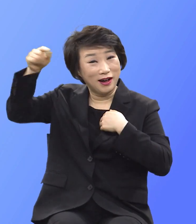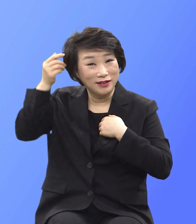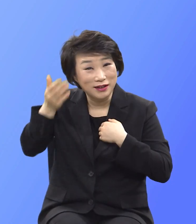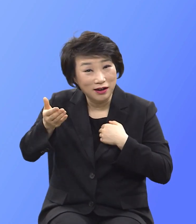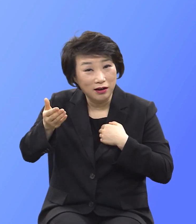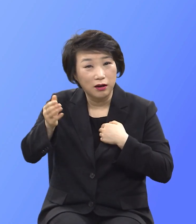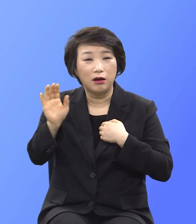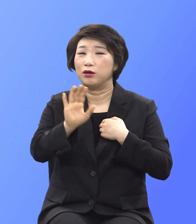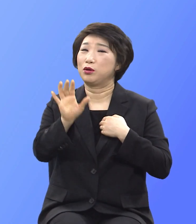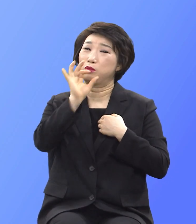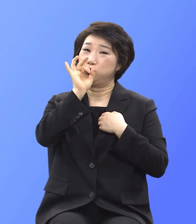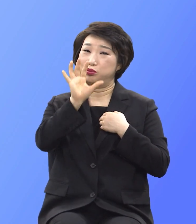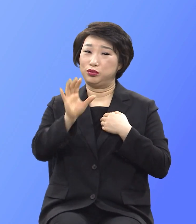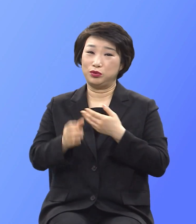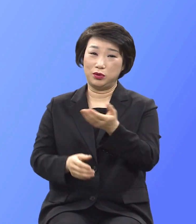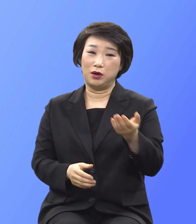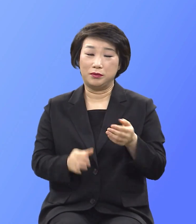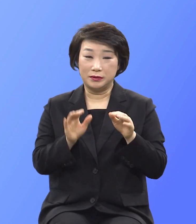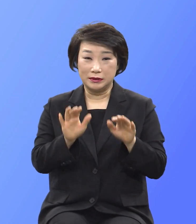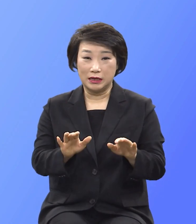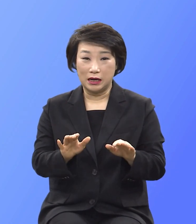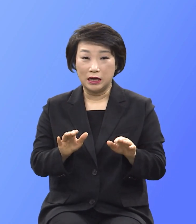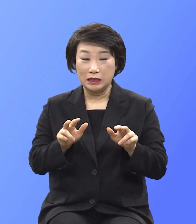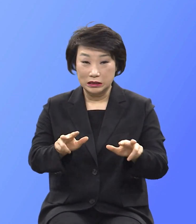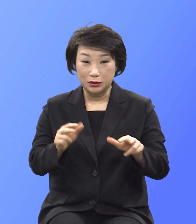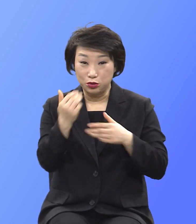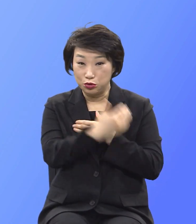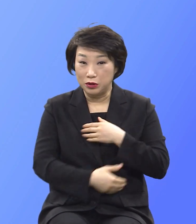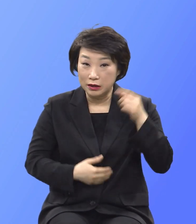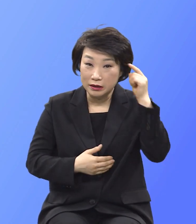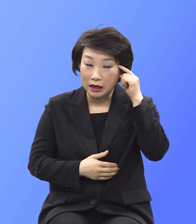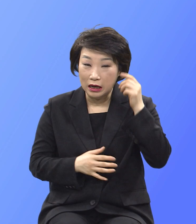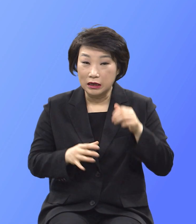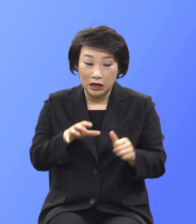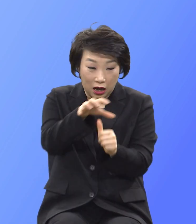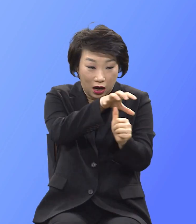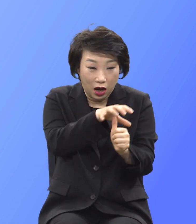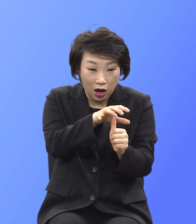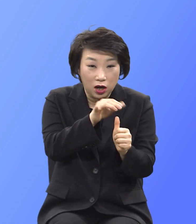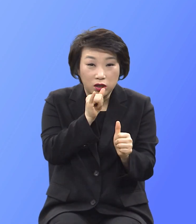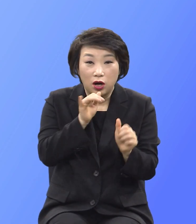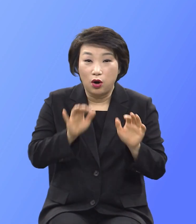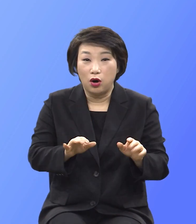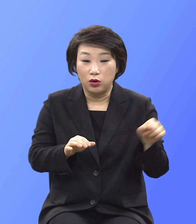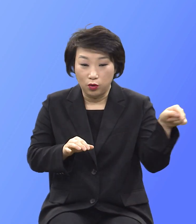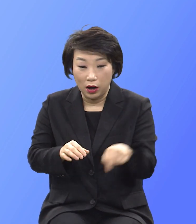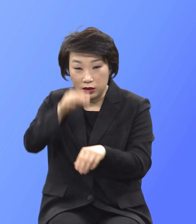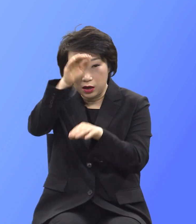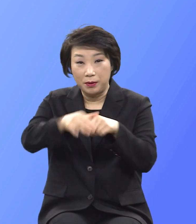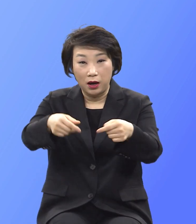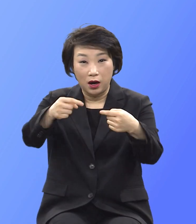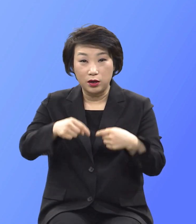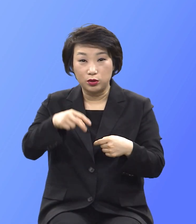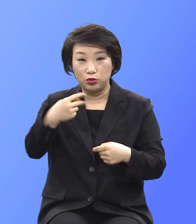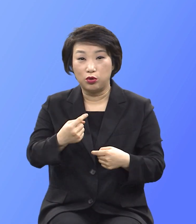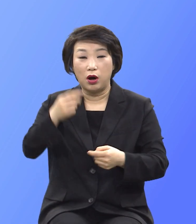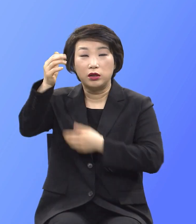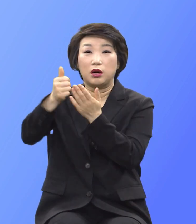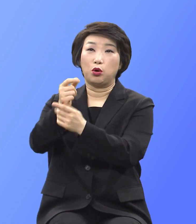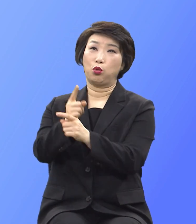가겠어요. 여러분들이 육신의 생각으로 장악당했다면 여기 와 있어도